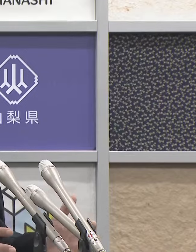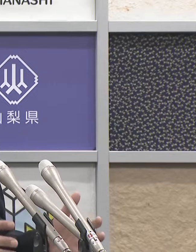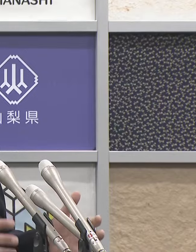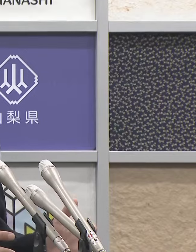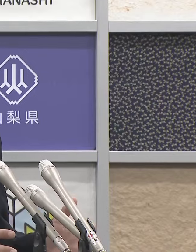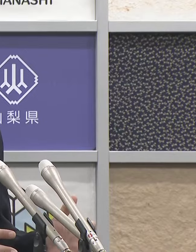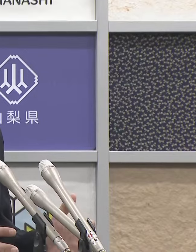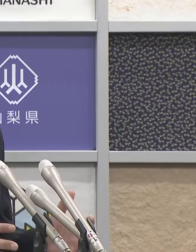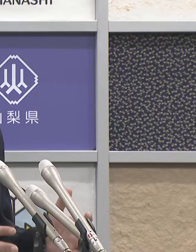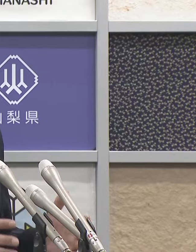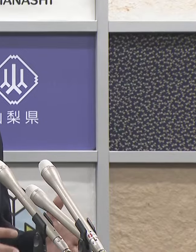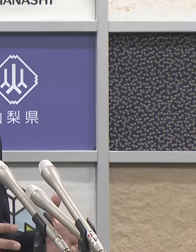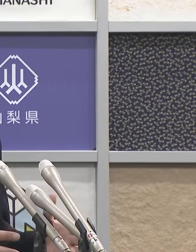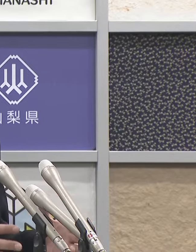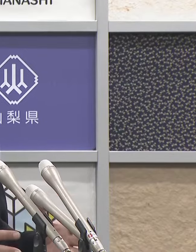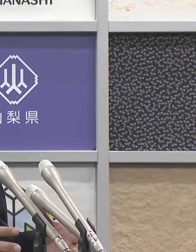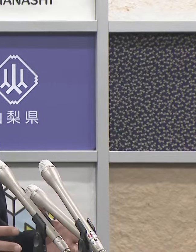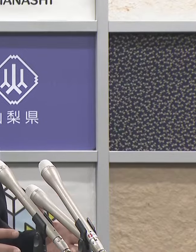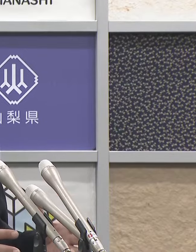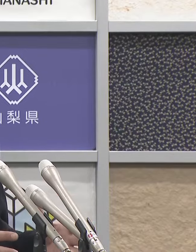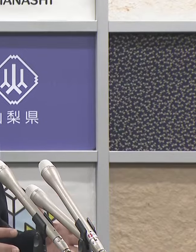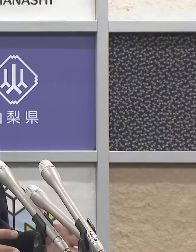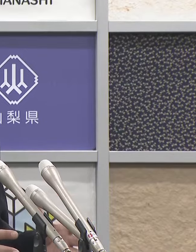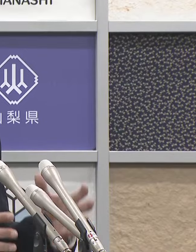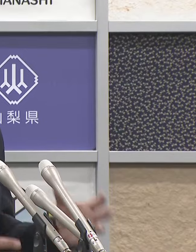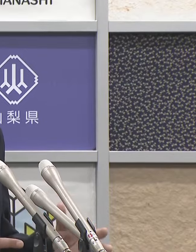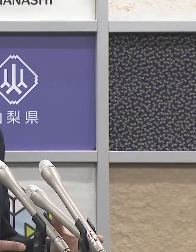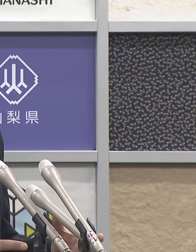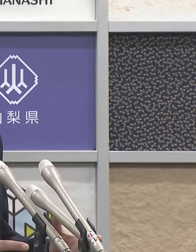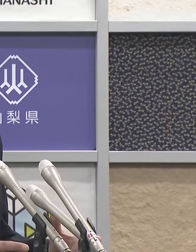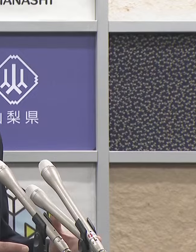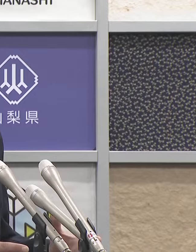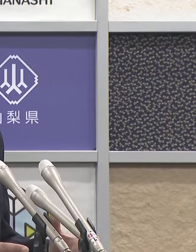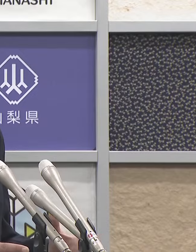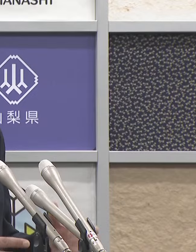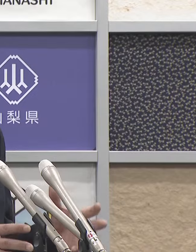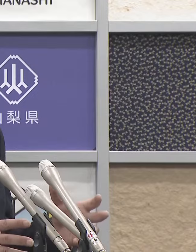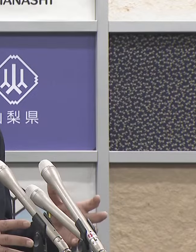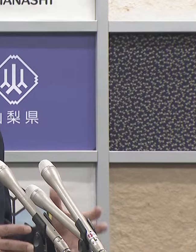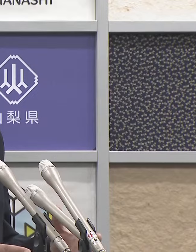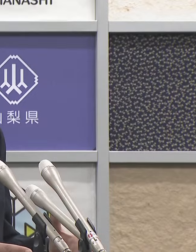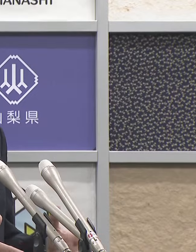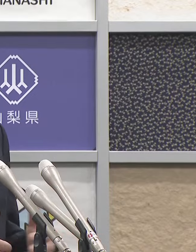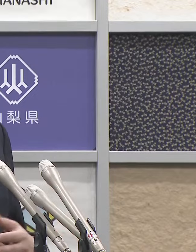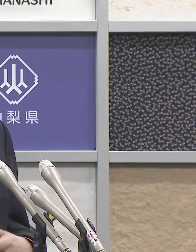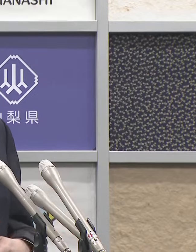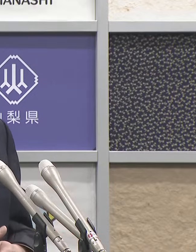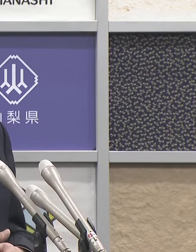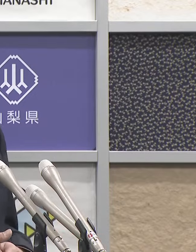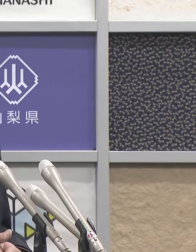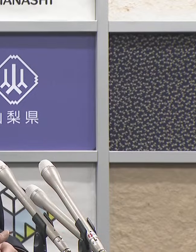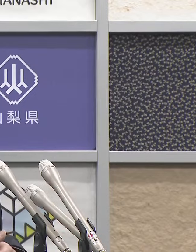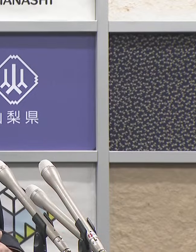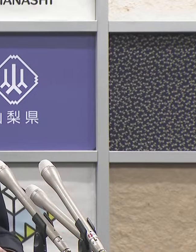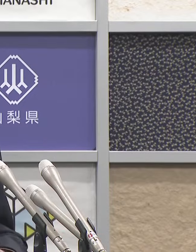部に対してその火山防災のあり方 そのコンサルテーションみたいなこともされていたりとか、あるいは